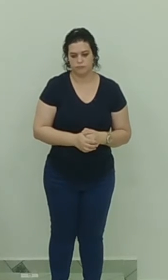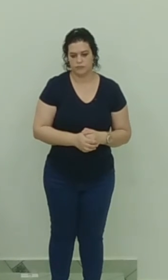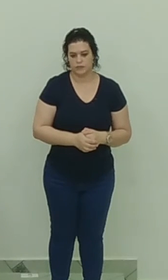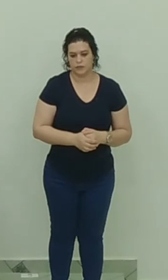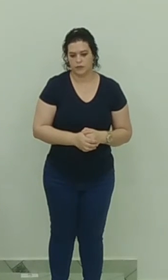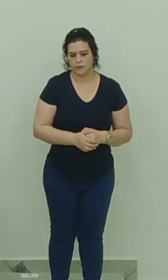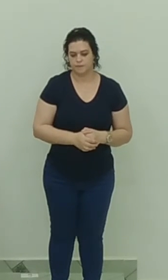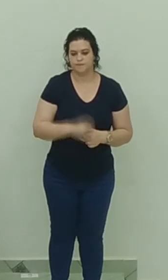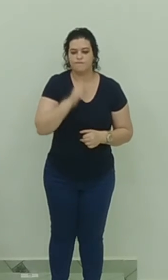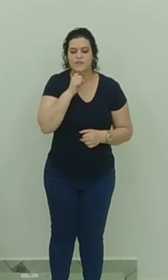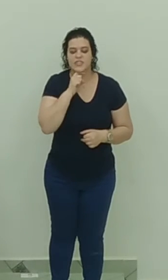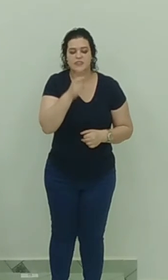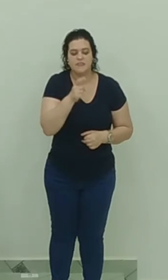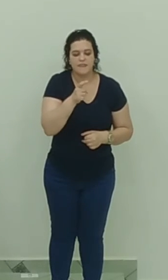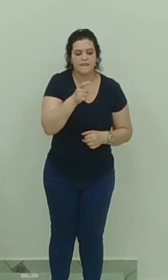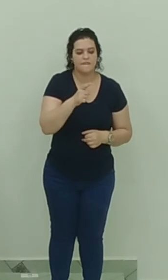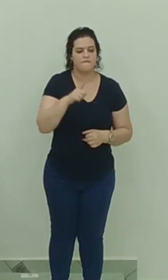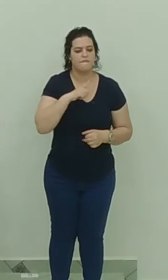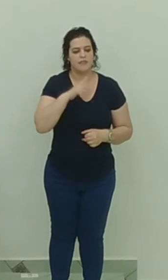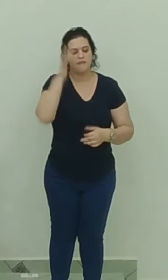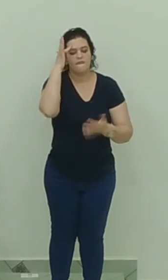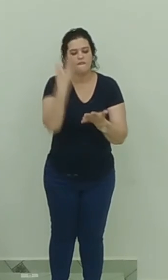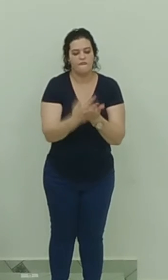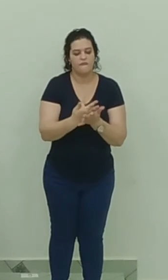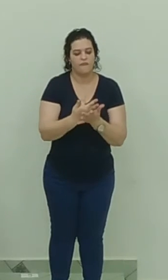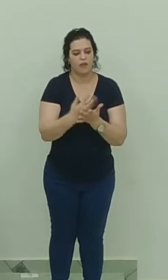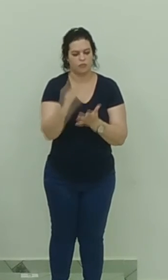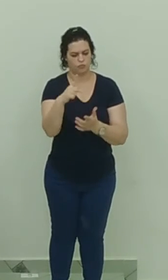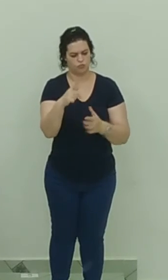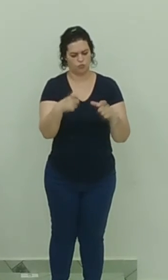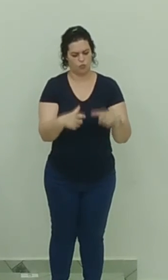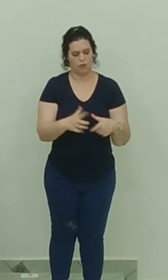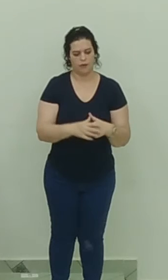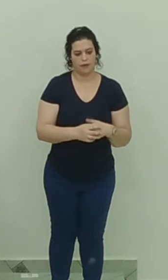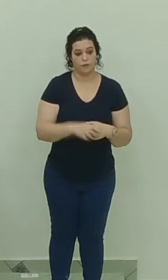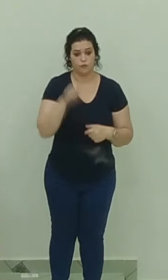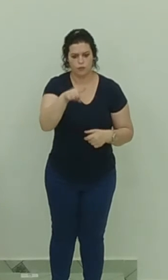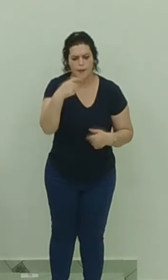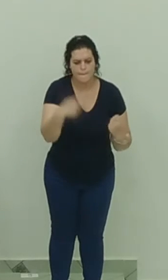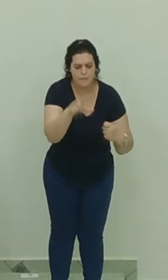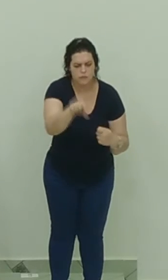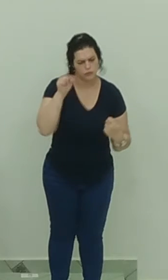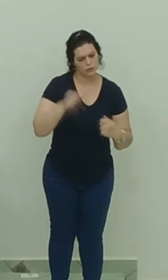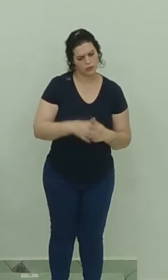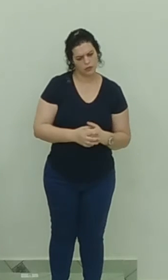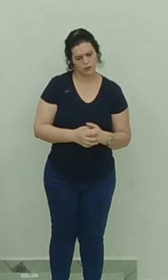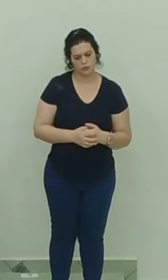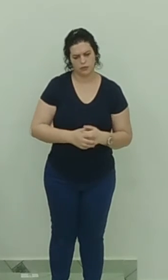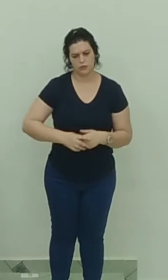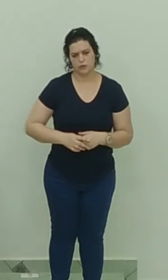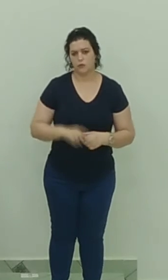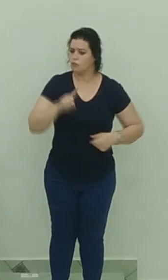você. Ninguém vai ter fé por você. Ninguém vai crer por você. A decisão é sua.